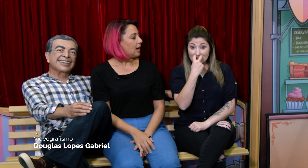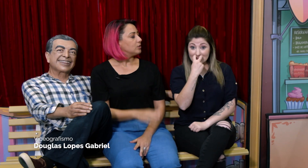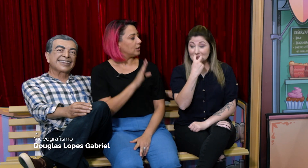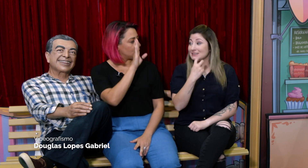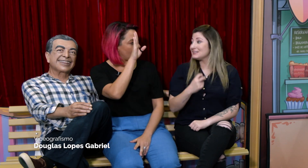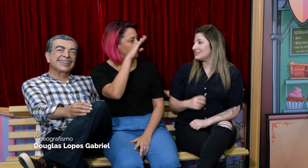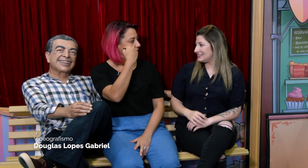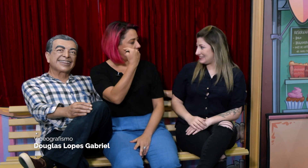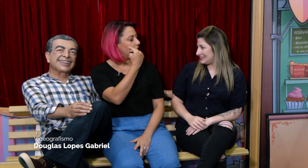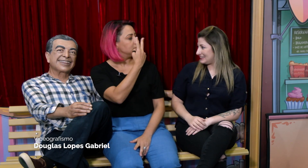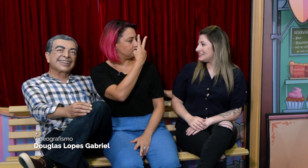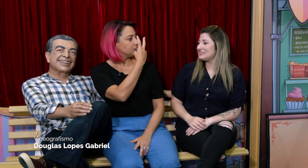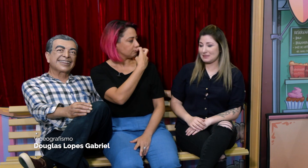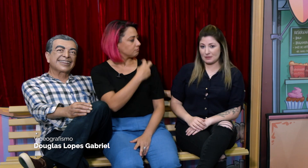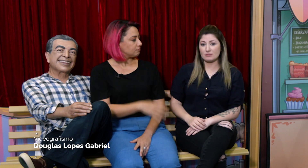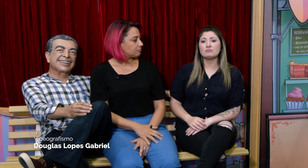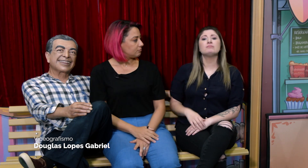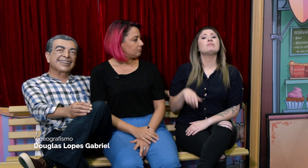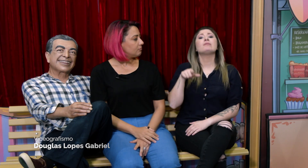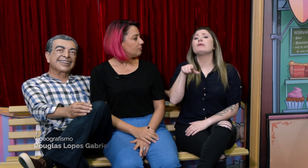O sinal da Dorinha,